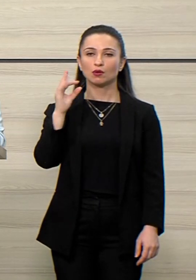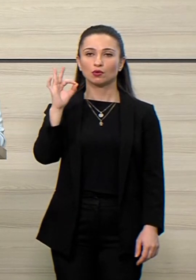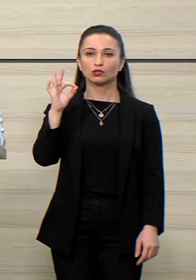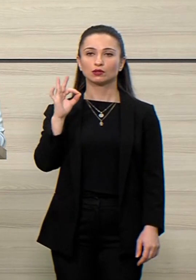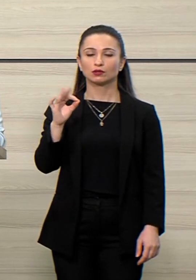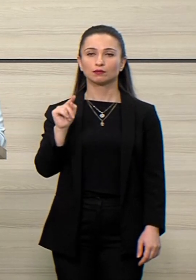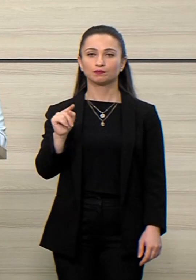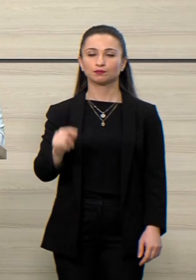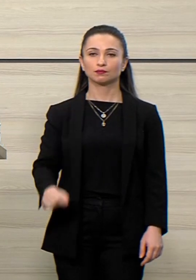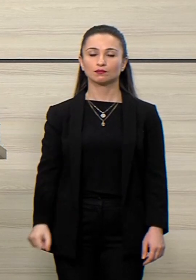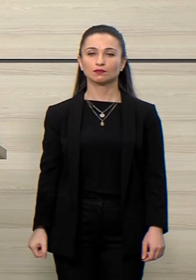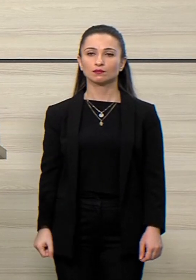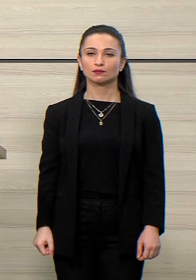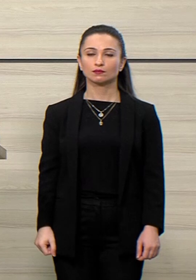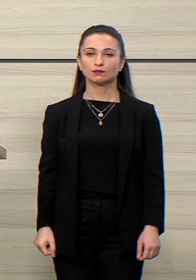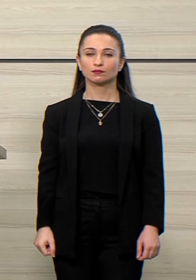0.03%.